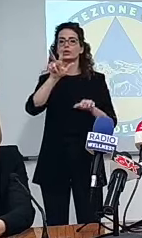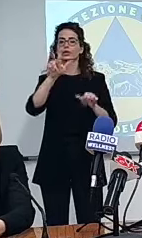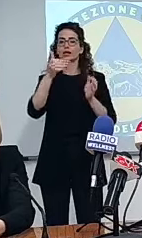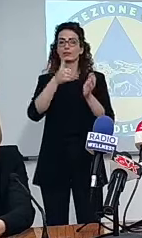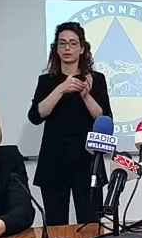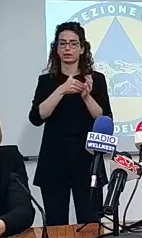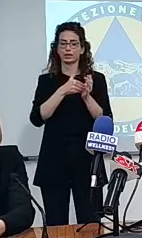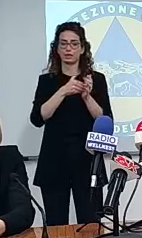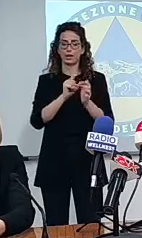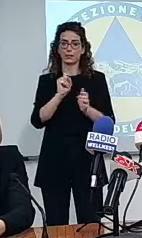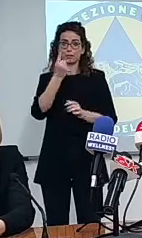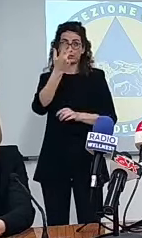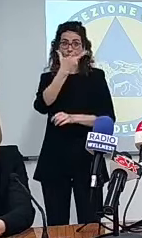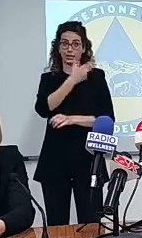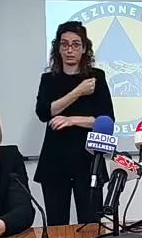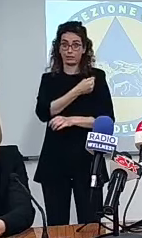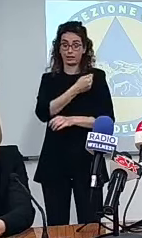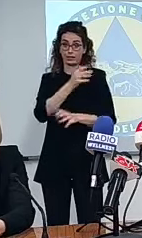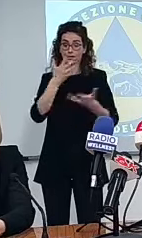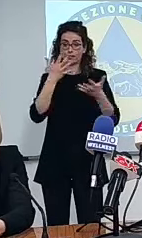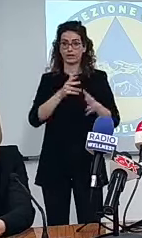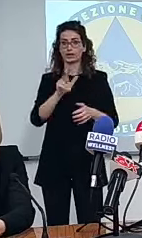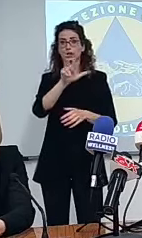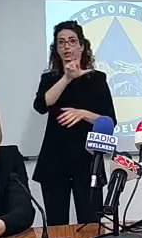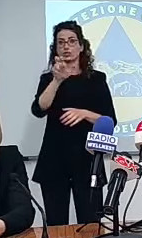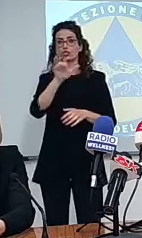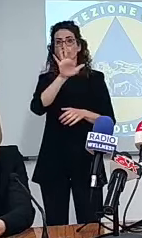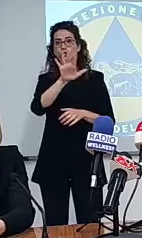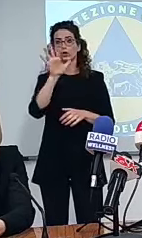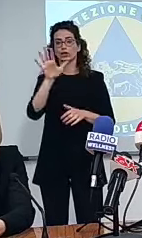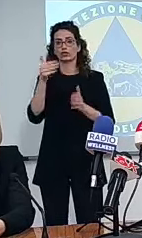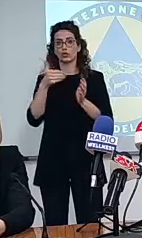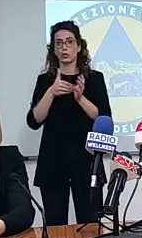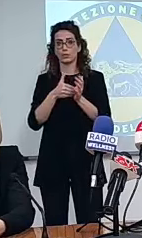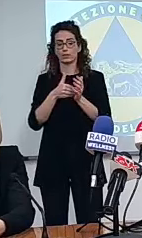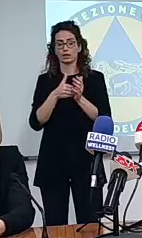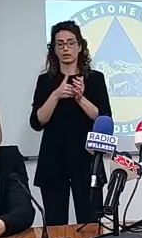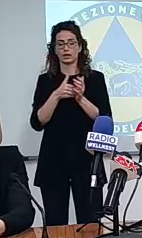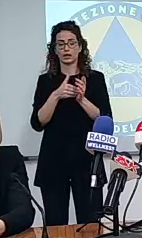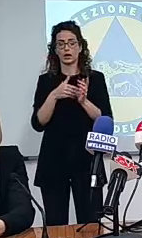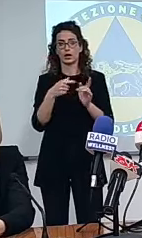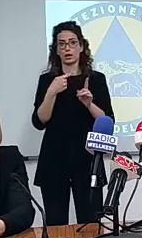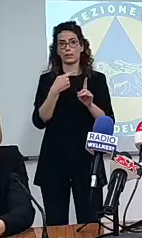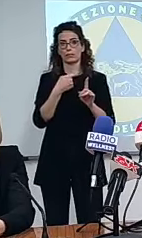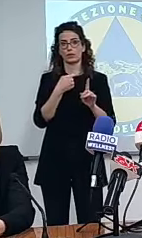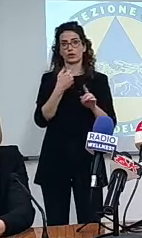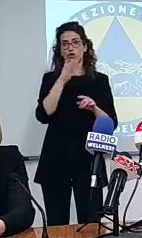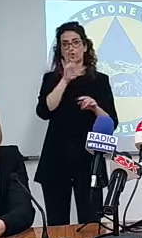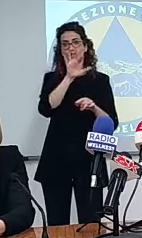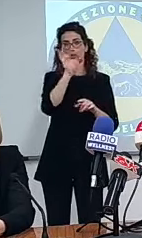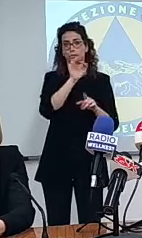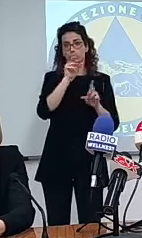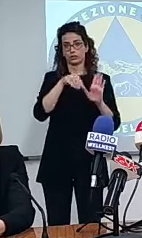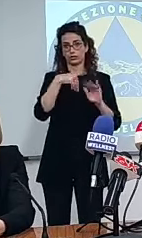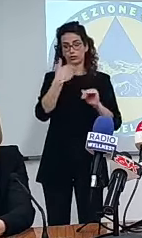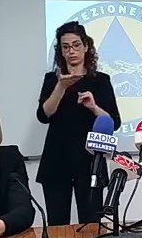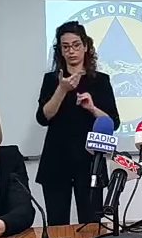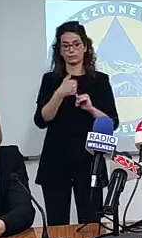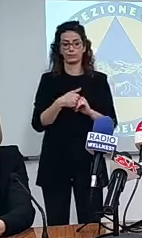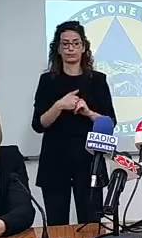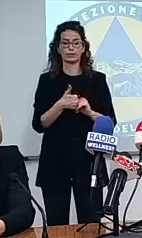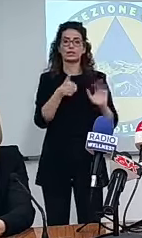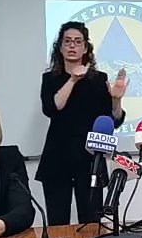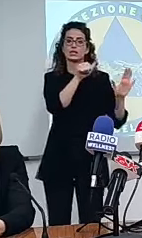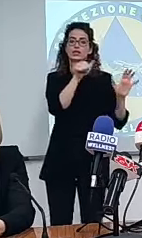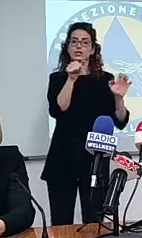Che hanno avuto la prima dose sono 355.000, quindi vedete più del 50%. Allora,